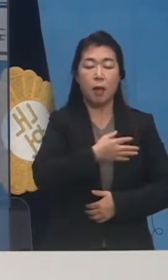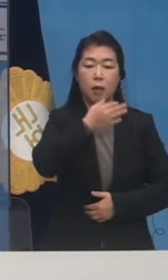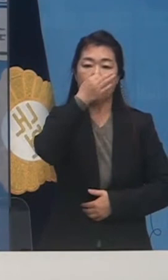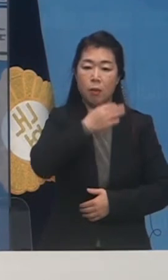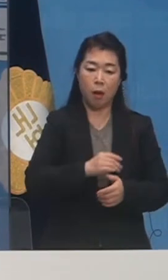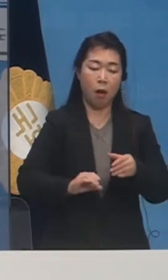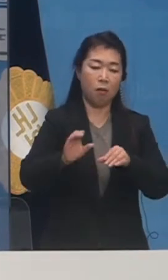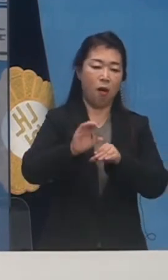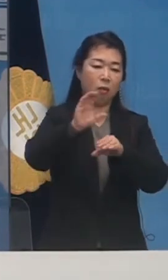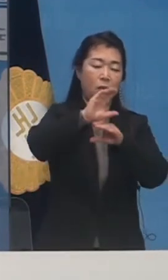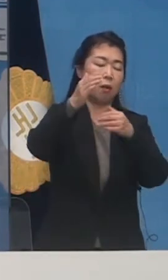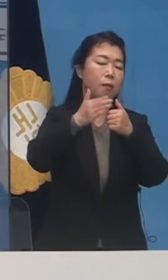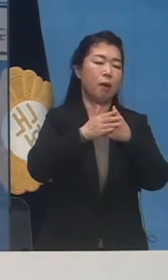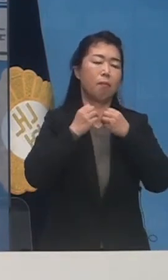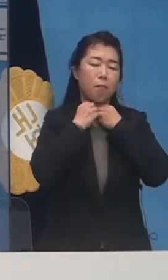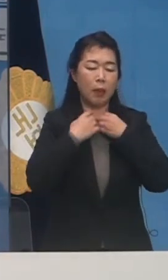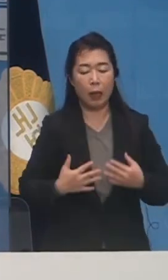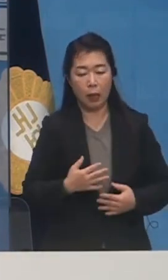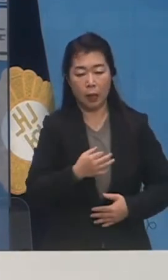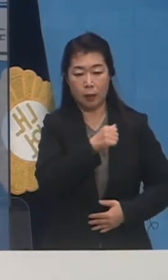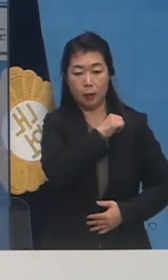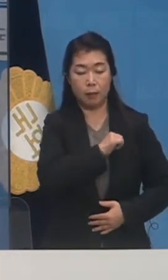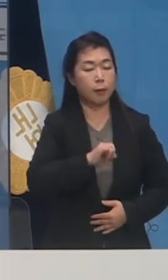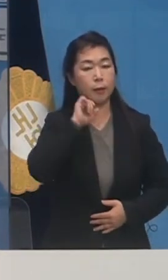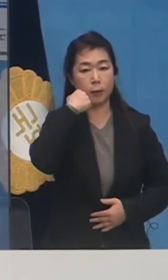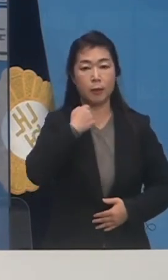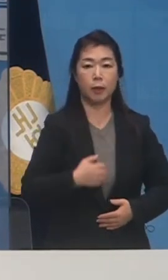벌어지니 도저히 견딜 수가 없었습니다.